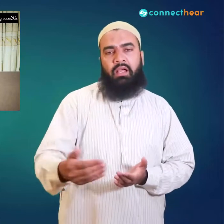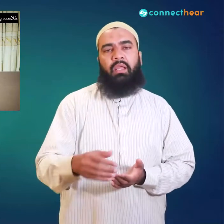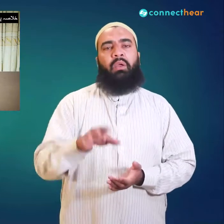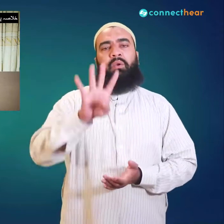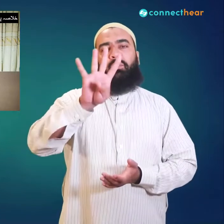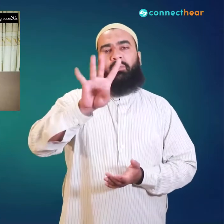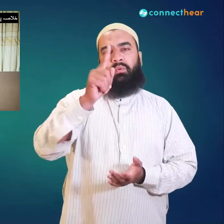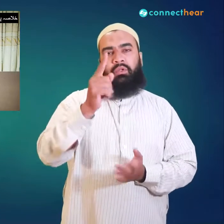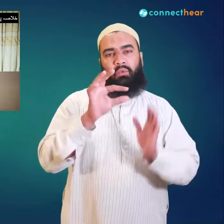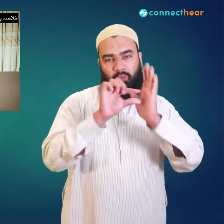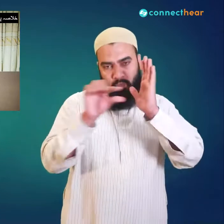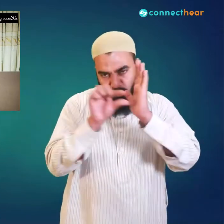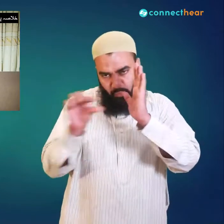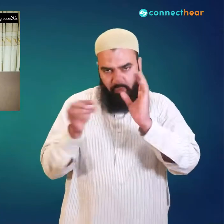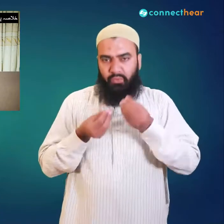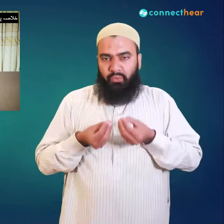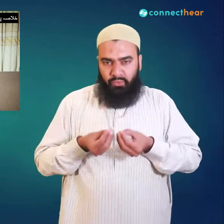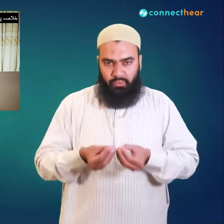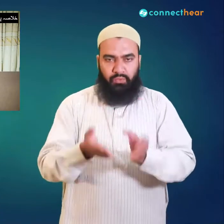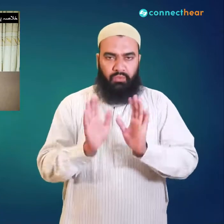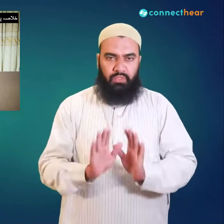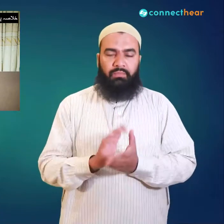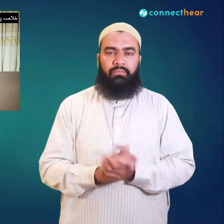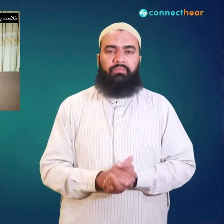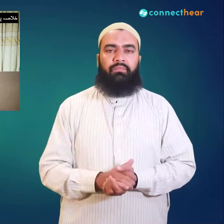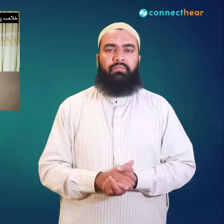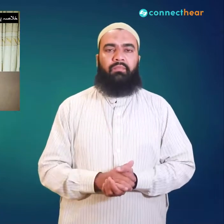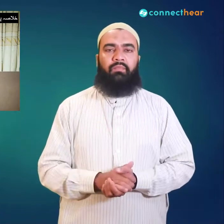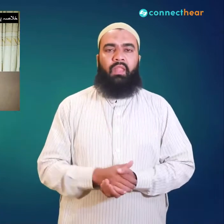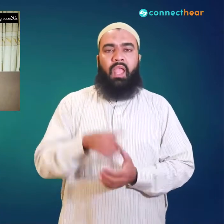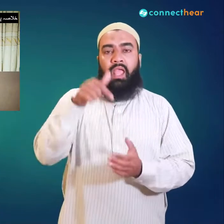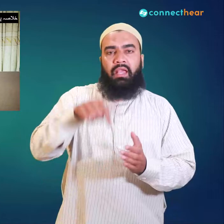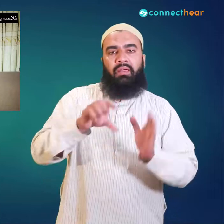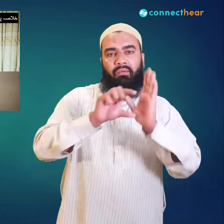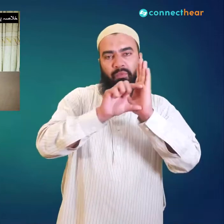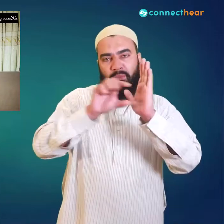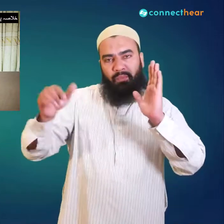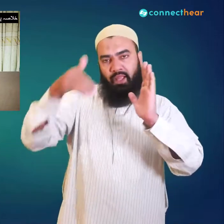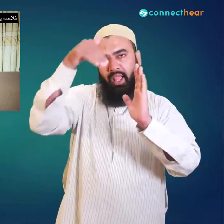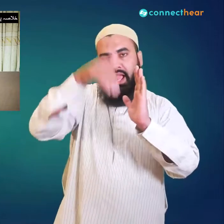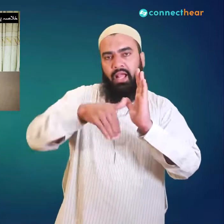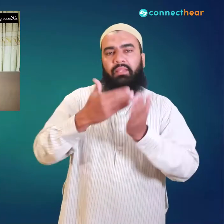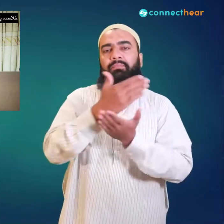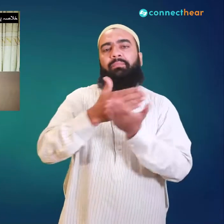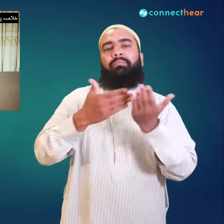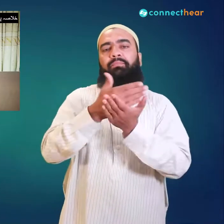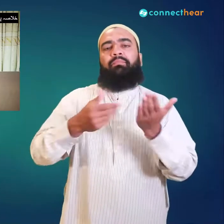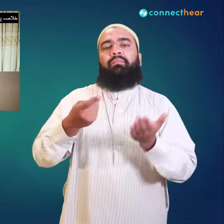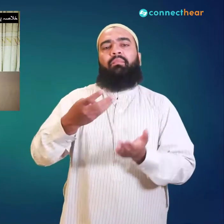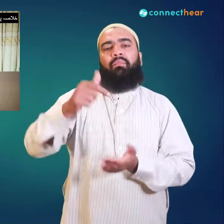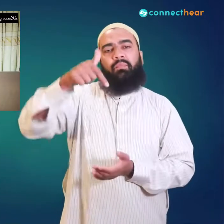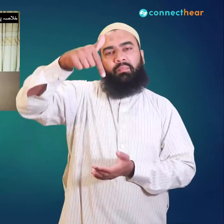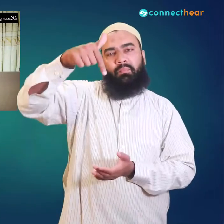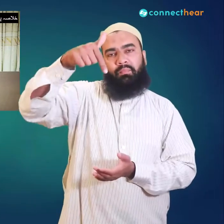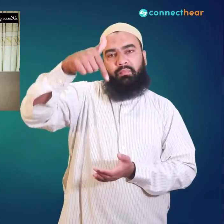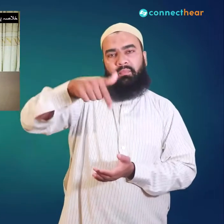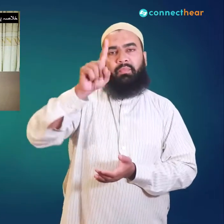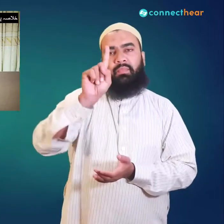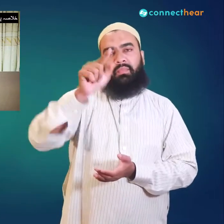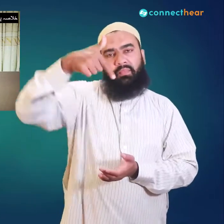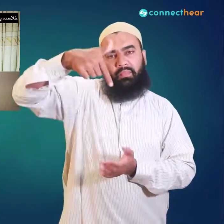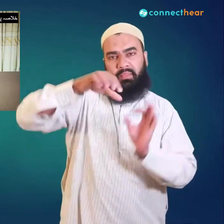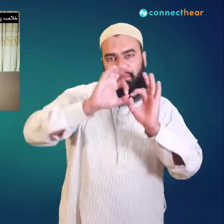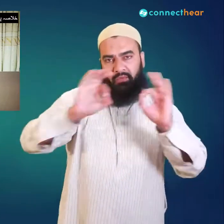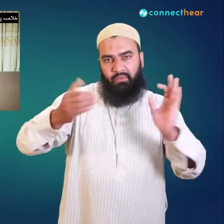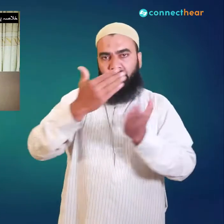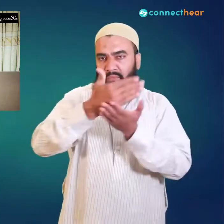سے پارے کی ابتدا ہو رہی ہے۔ اس پارہ میں کل 17 رکوع ہیں۔ سورہ انفال اس